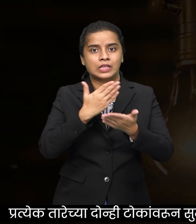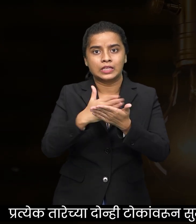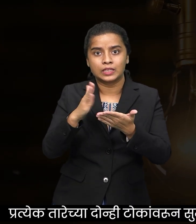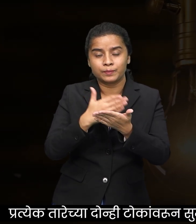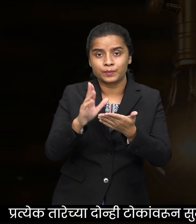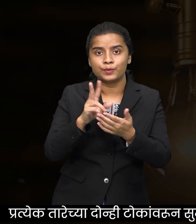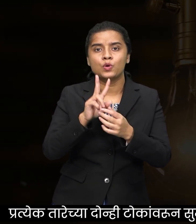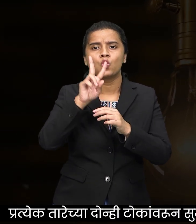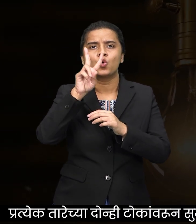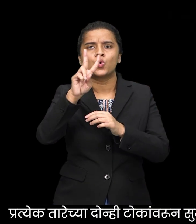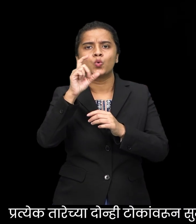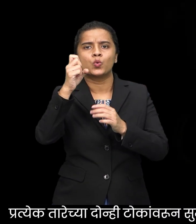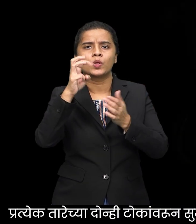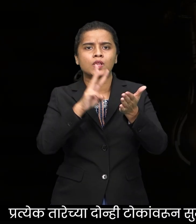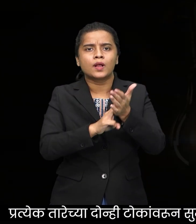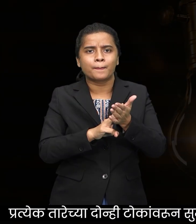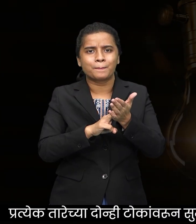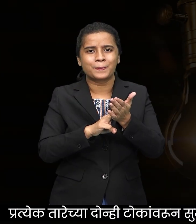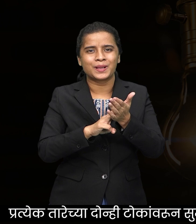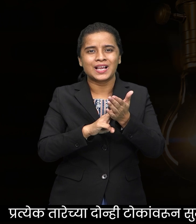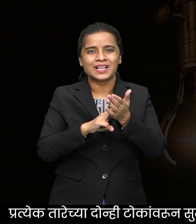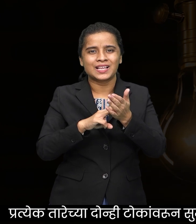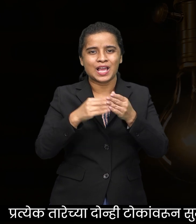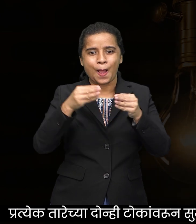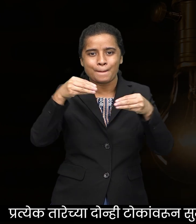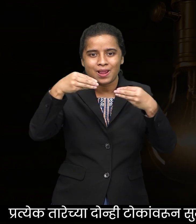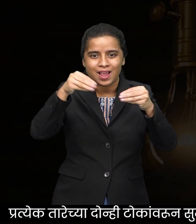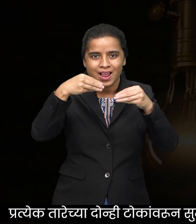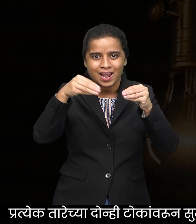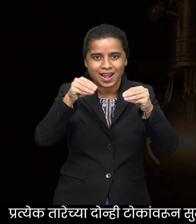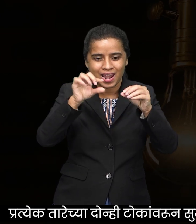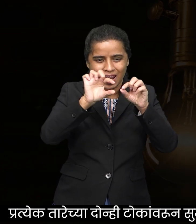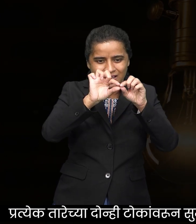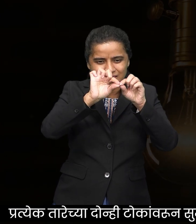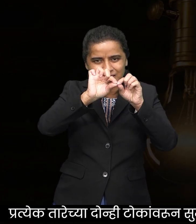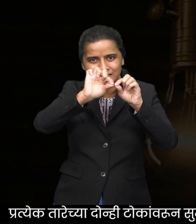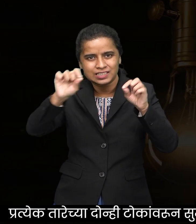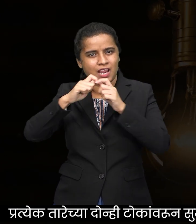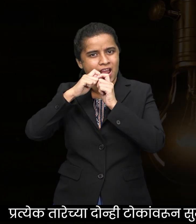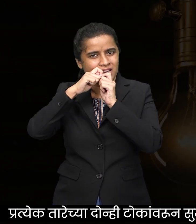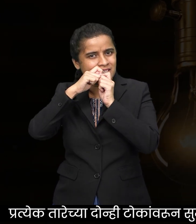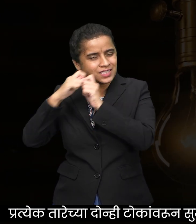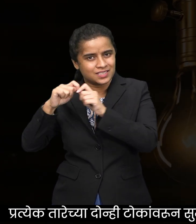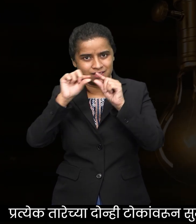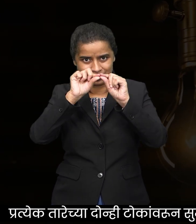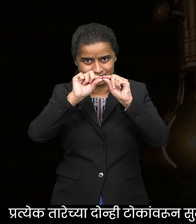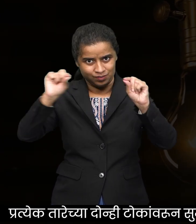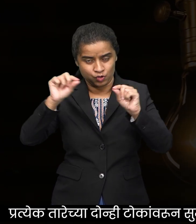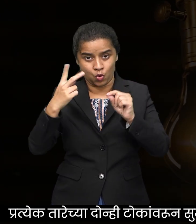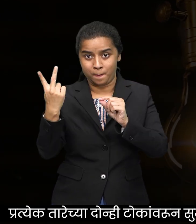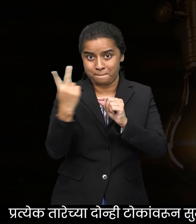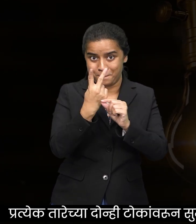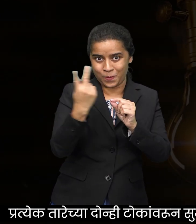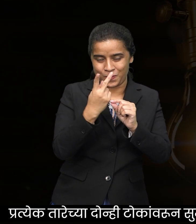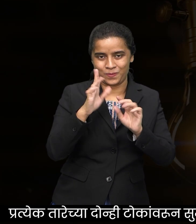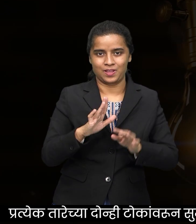प्रत्येकी तारेच्या दोन्ही टोकांवरून सुमारे 2 सेंटीमीटर प्लास्टिकचे आवरण काढा.